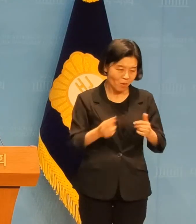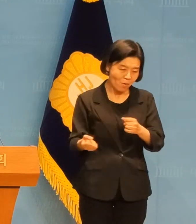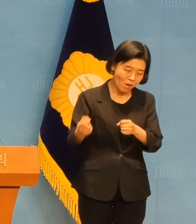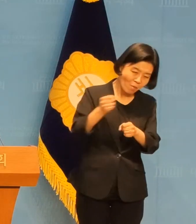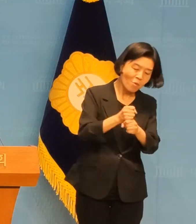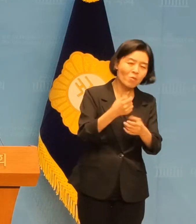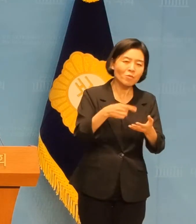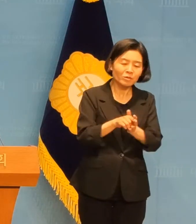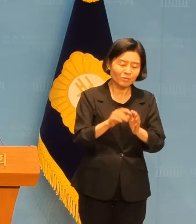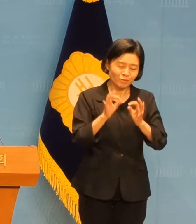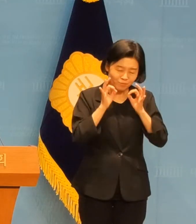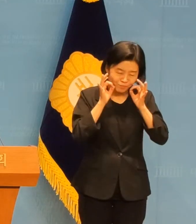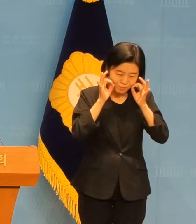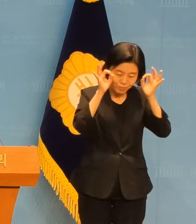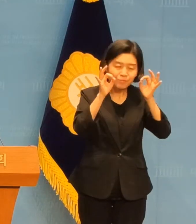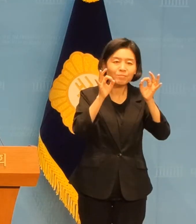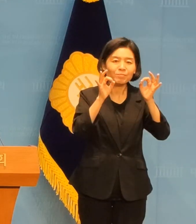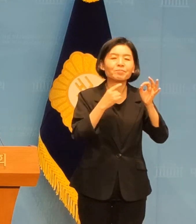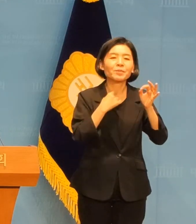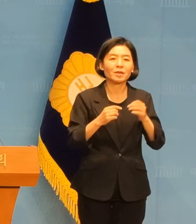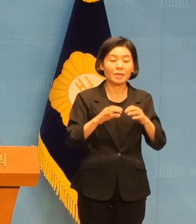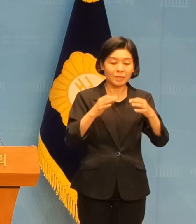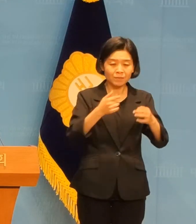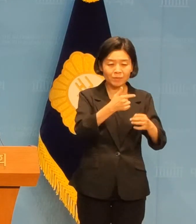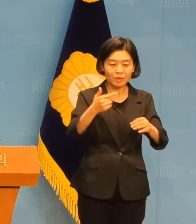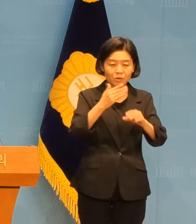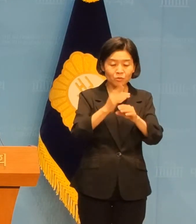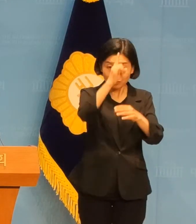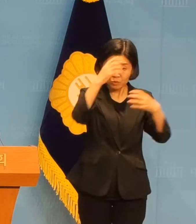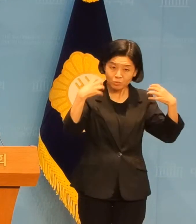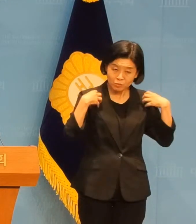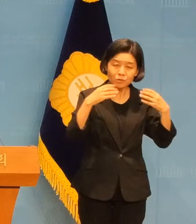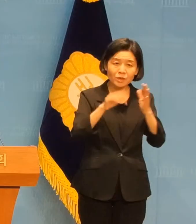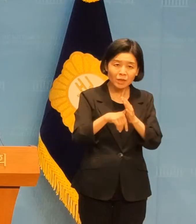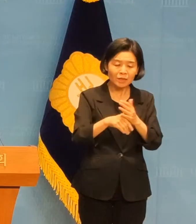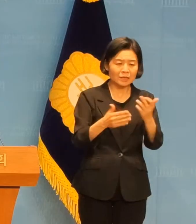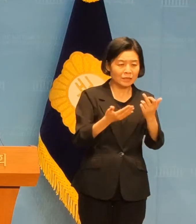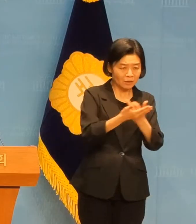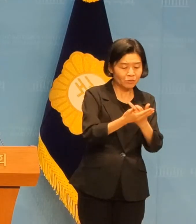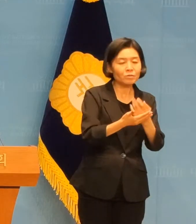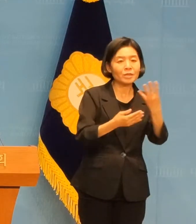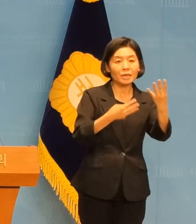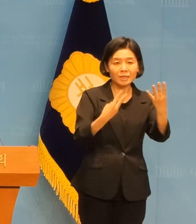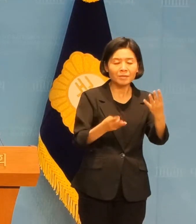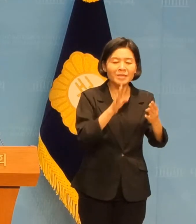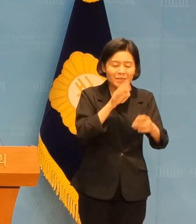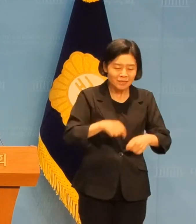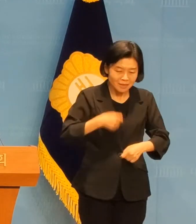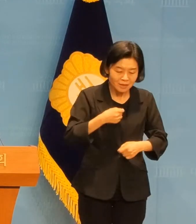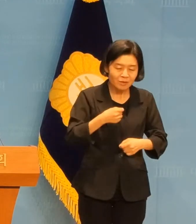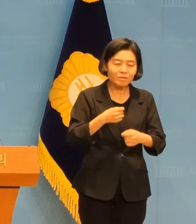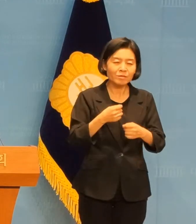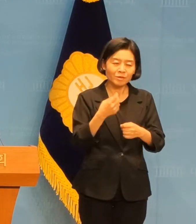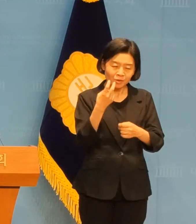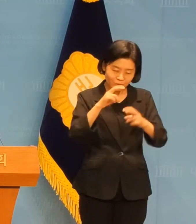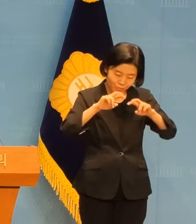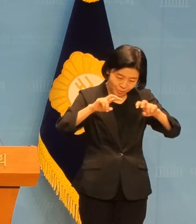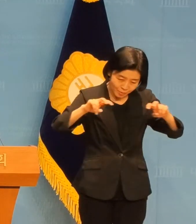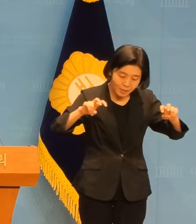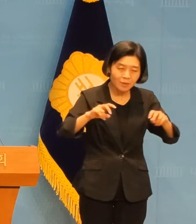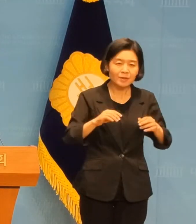노력해왔습니다. 김대중 정부는 제주 4.3 진상규명 및 희생자